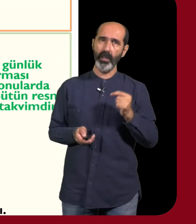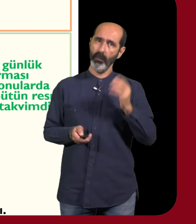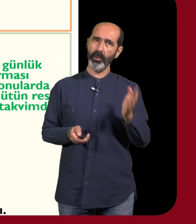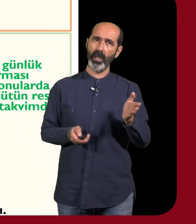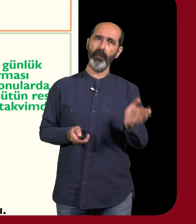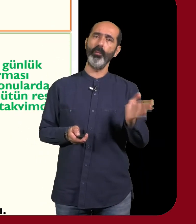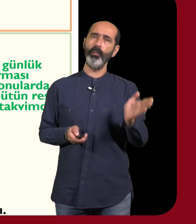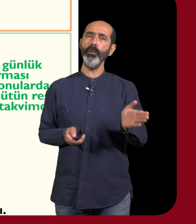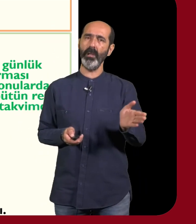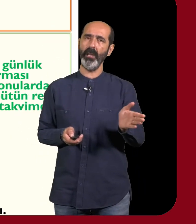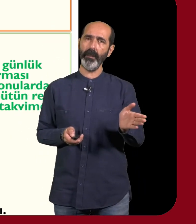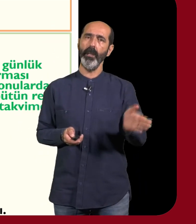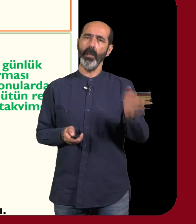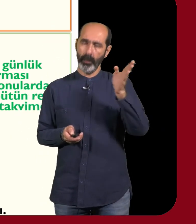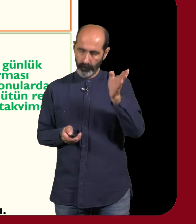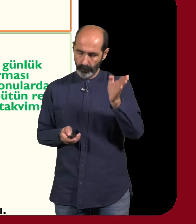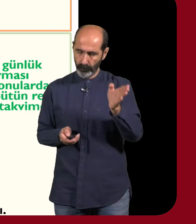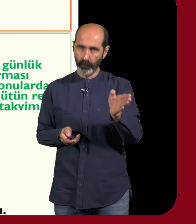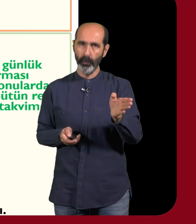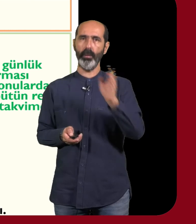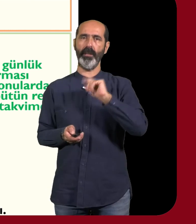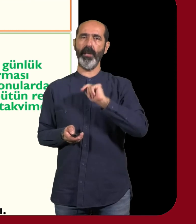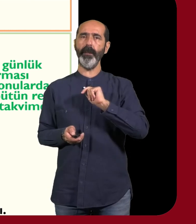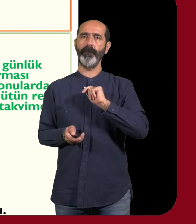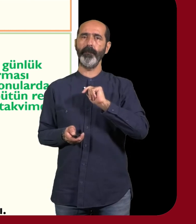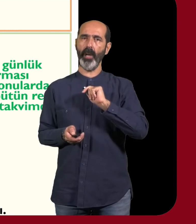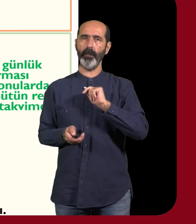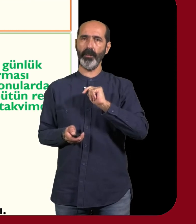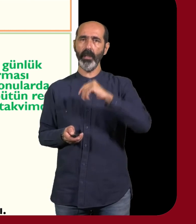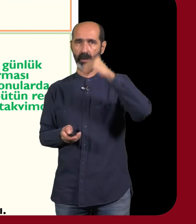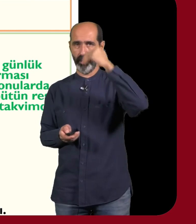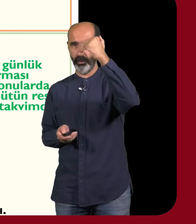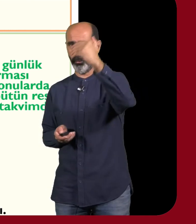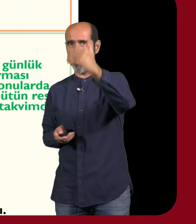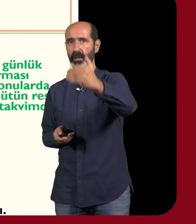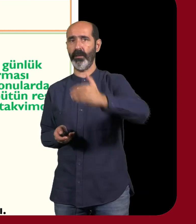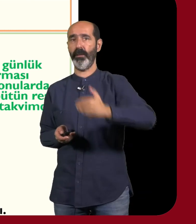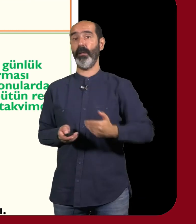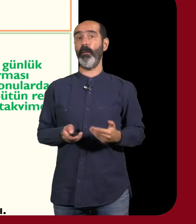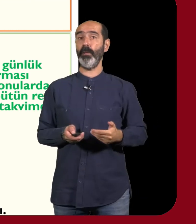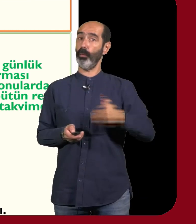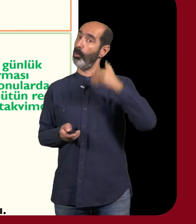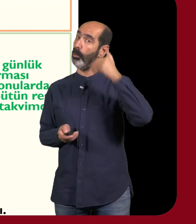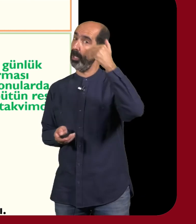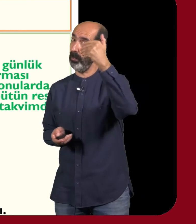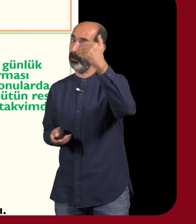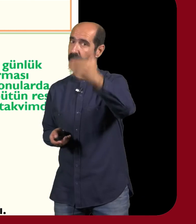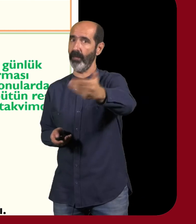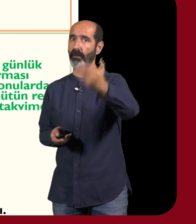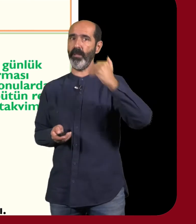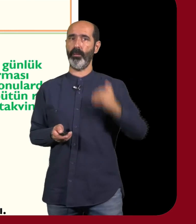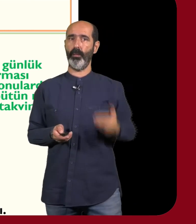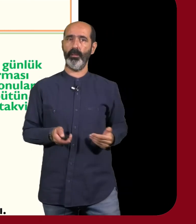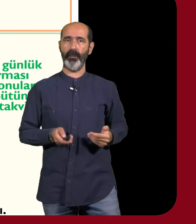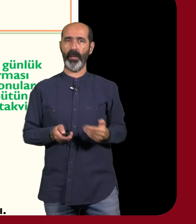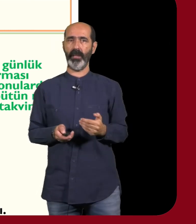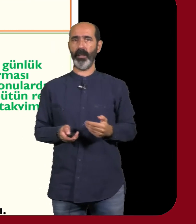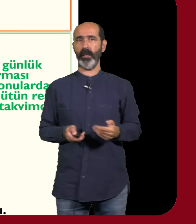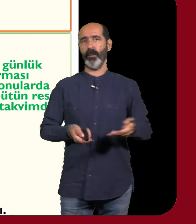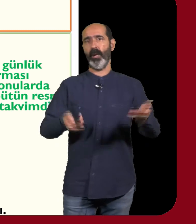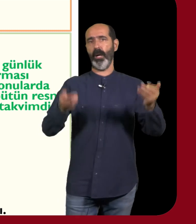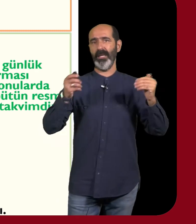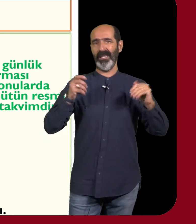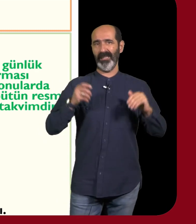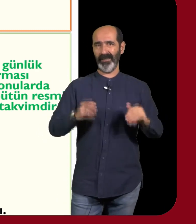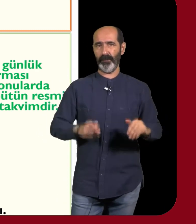alı O yüzden bu takım uzun yıllar bu ülkede ne yaptı faaliyetine devam ettik kullanılmaya devam etti onu da